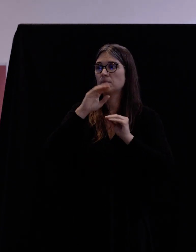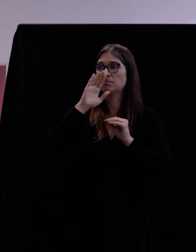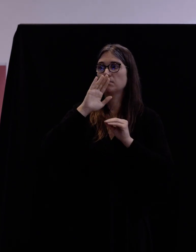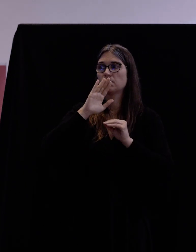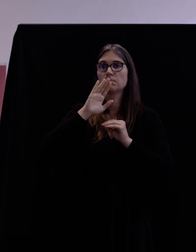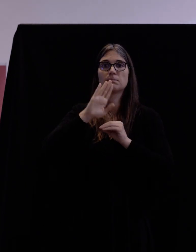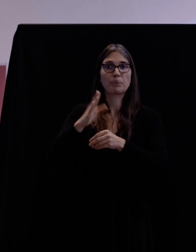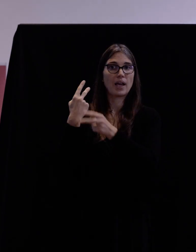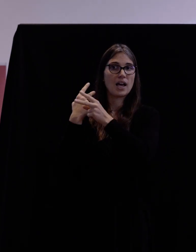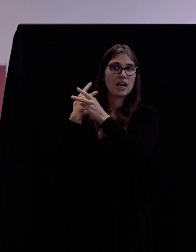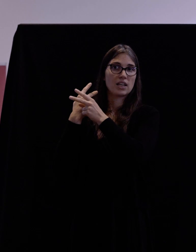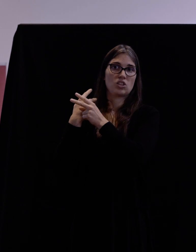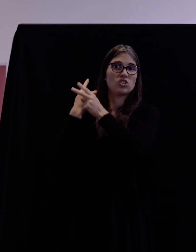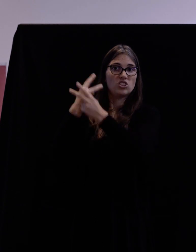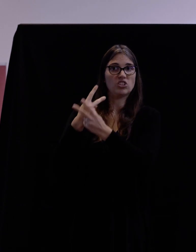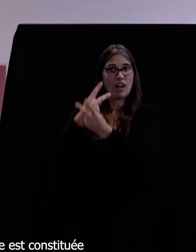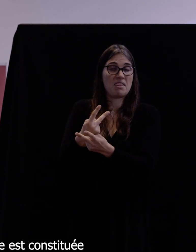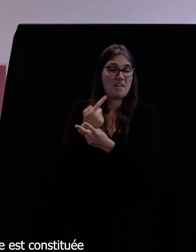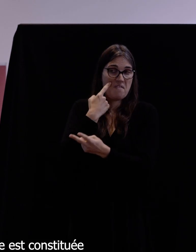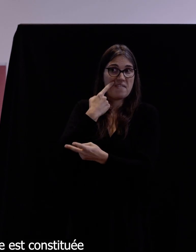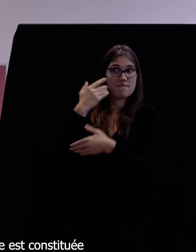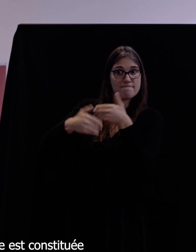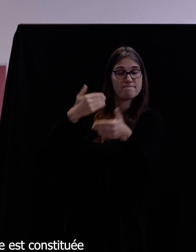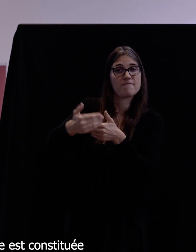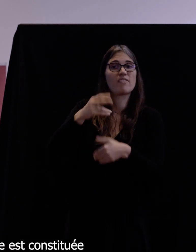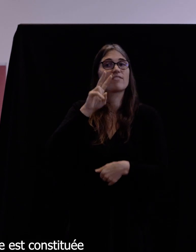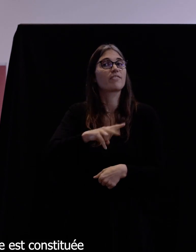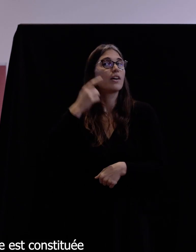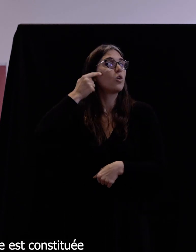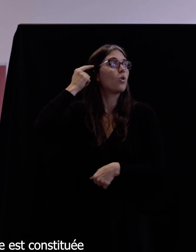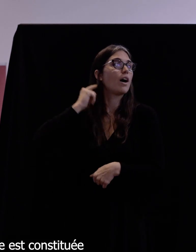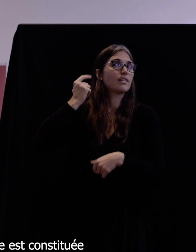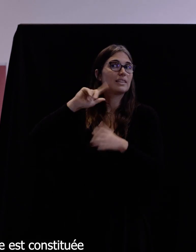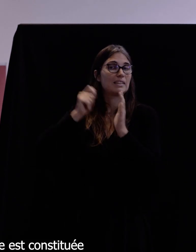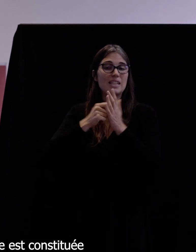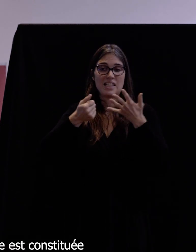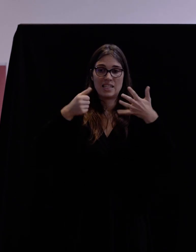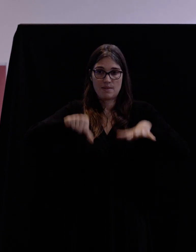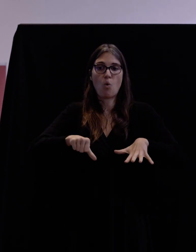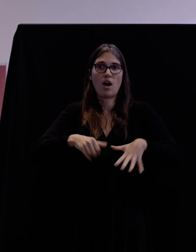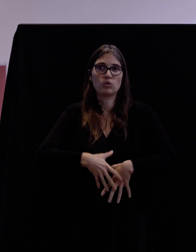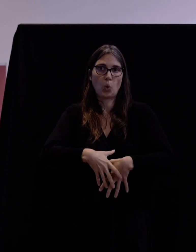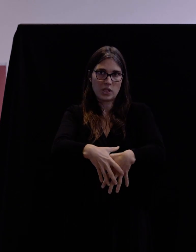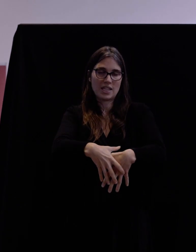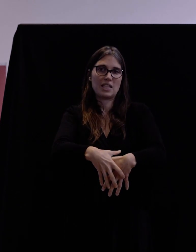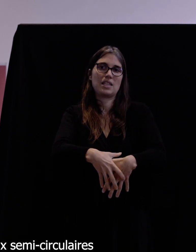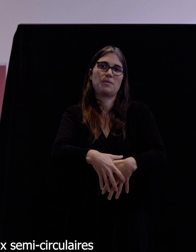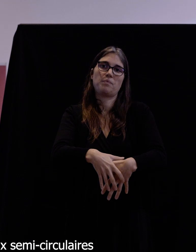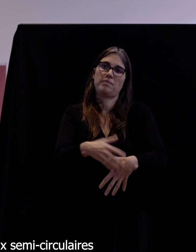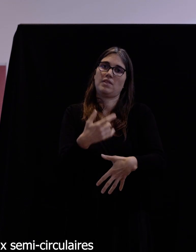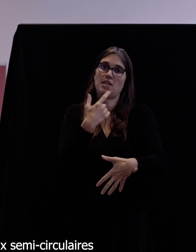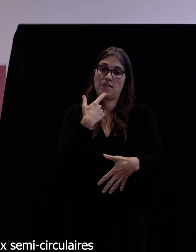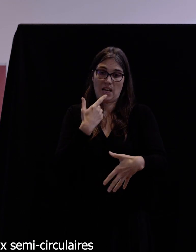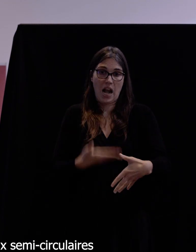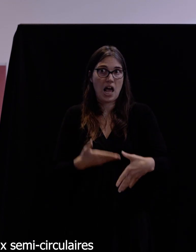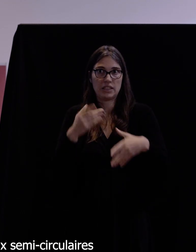il faut savoir que sur le plan anatomique, l'oreille interne, elle est constituée au moment du 6e mois de grossesse. Donc ça veut dire qu'à ce moment-là, il n'y a pas de